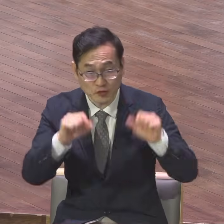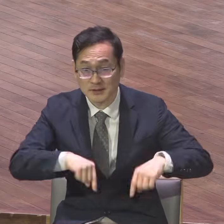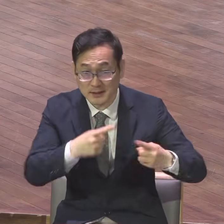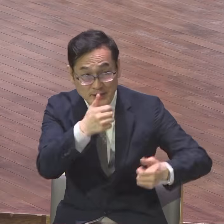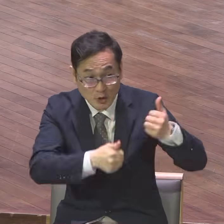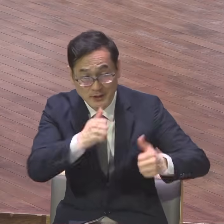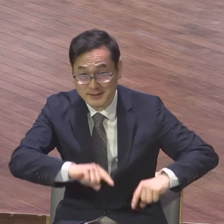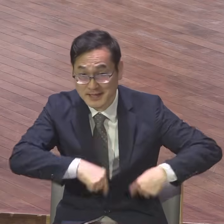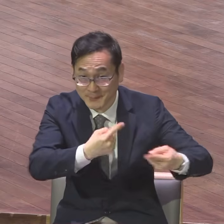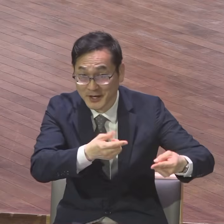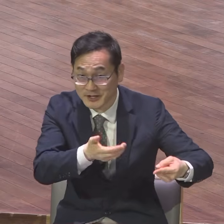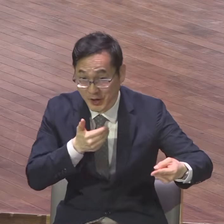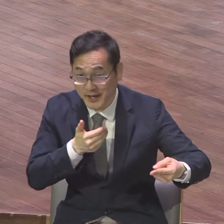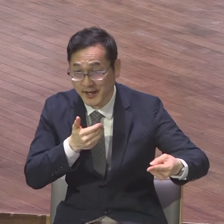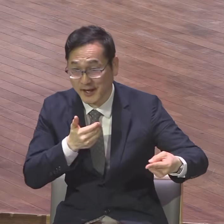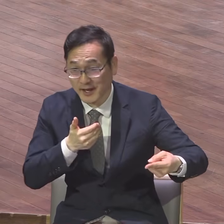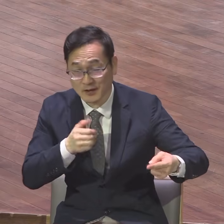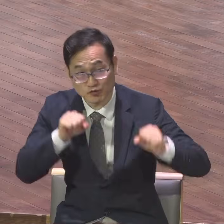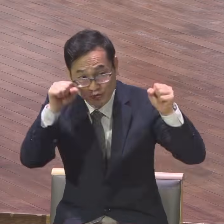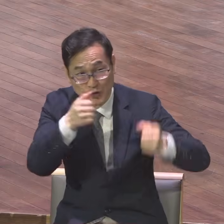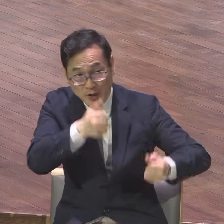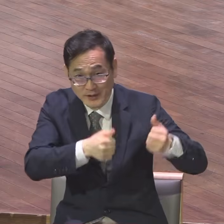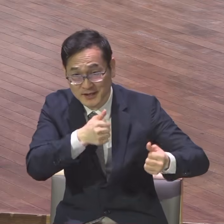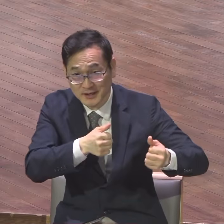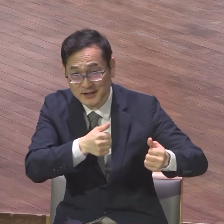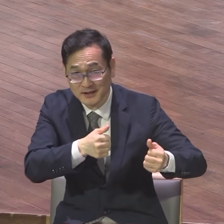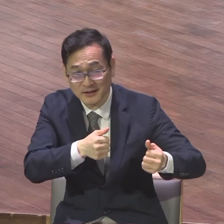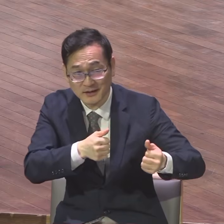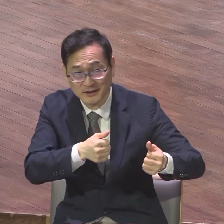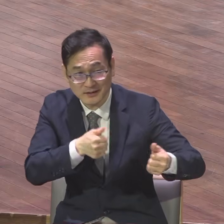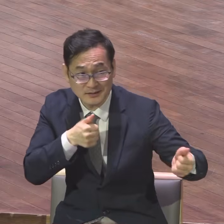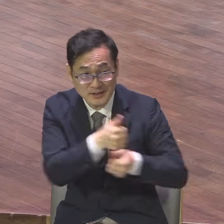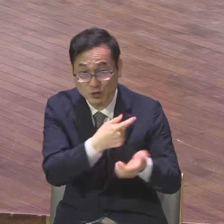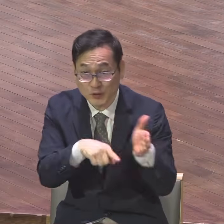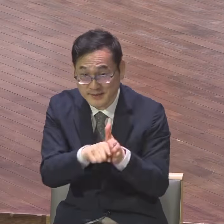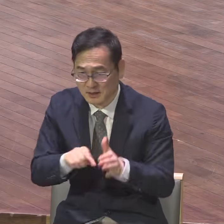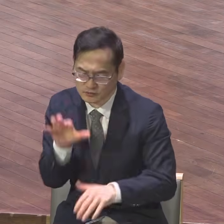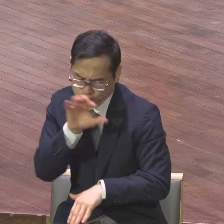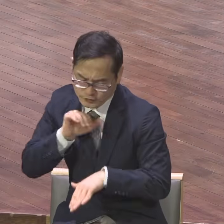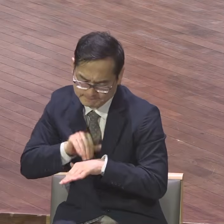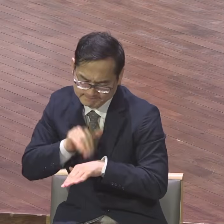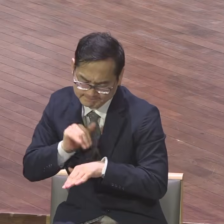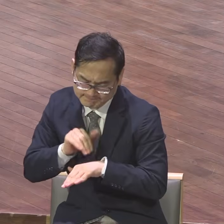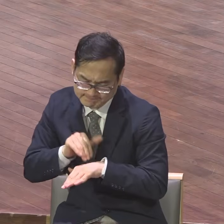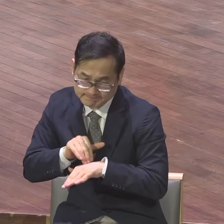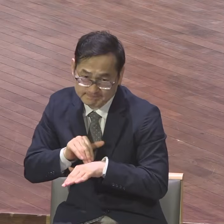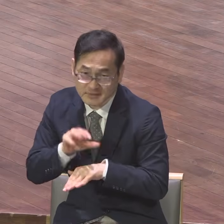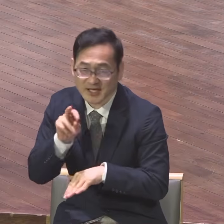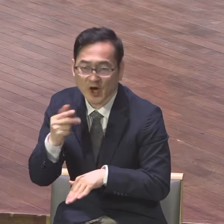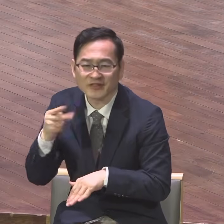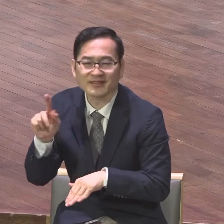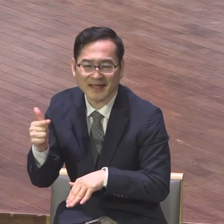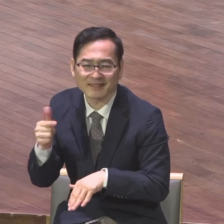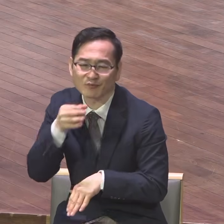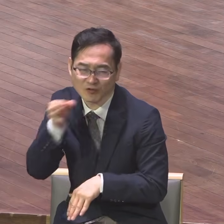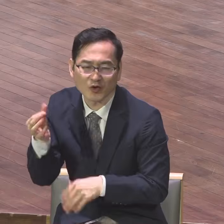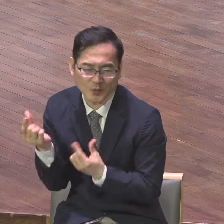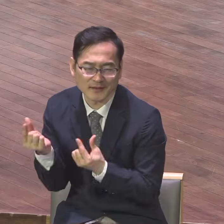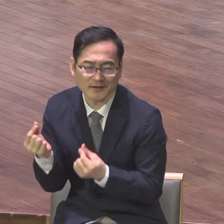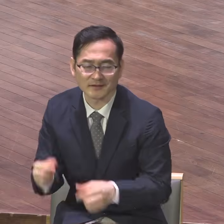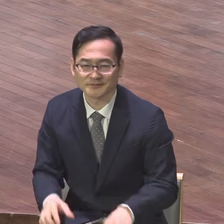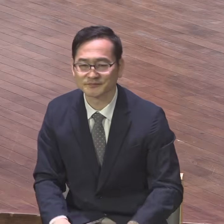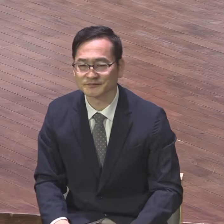이 경기에 나가서 승리할 수 있도록 육체를 단련하는 의미를 여기 담고 있습니다.